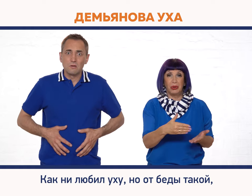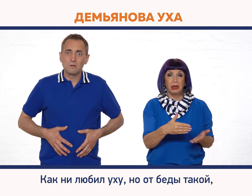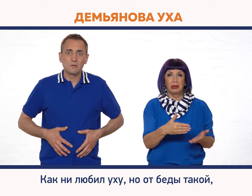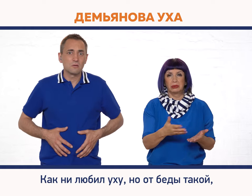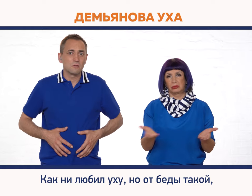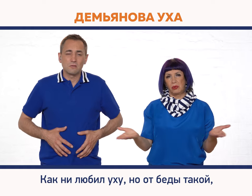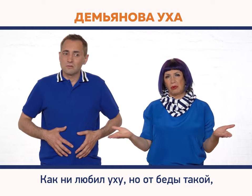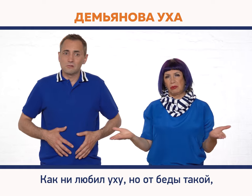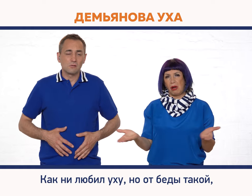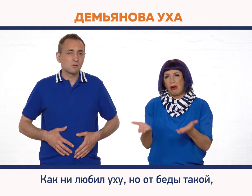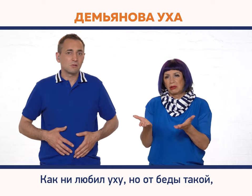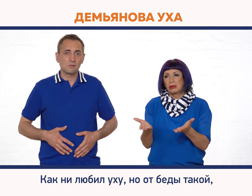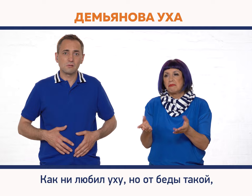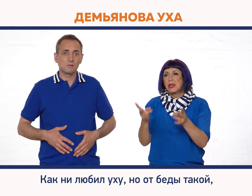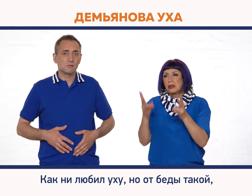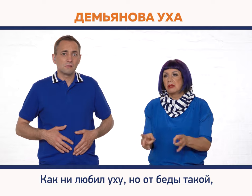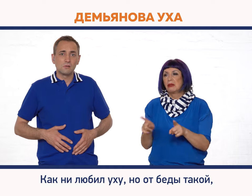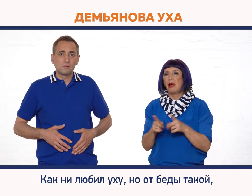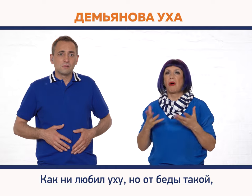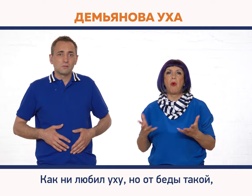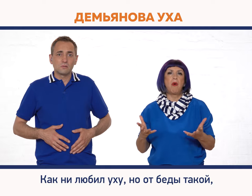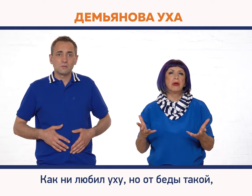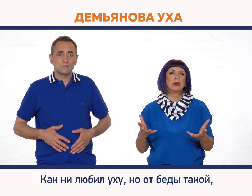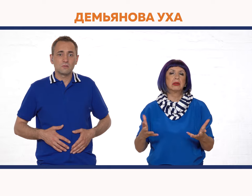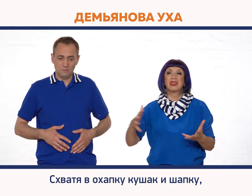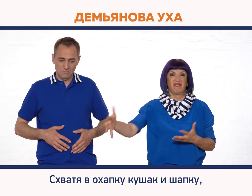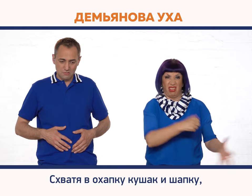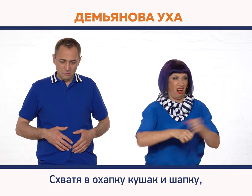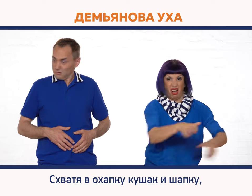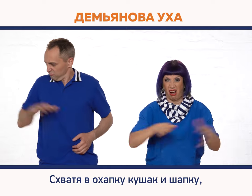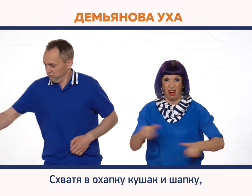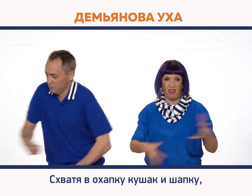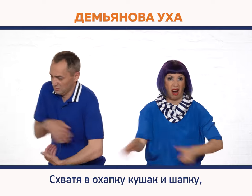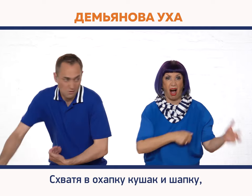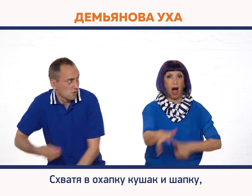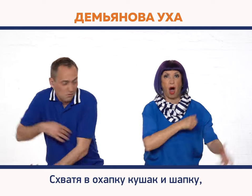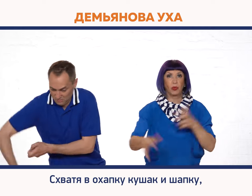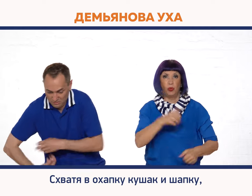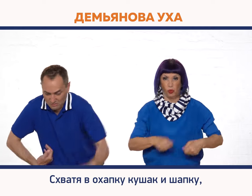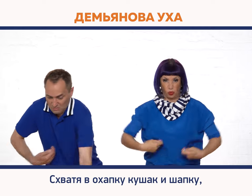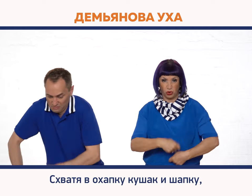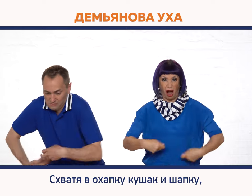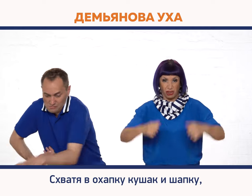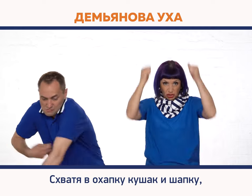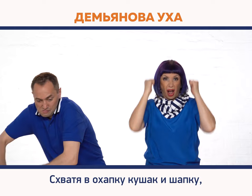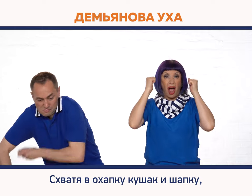уху, но от беды такой, схватя в охапку кушак и